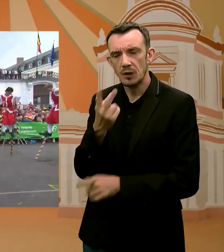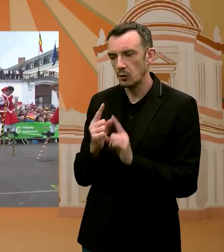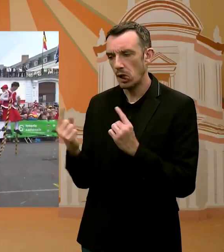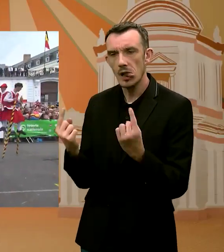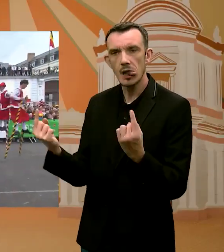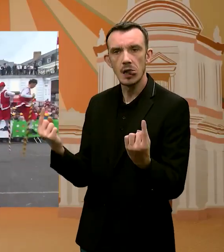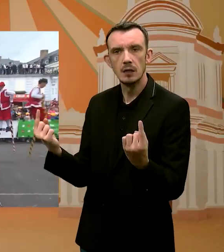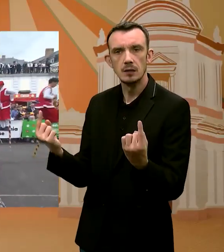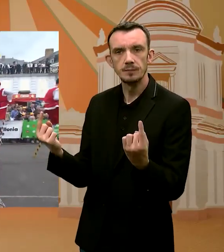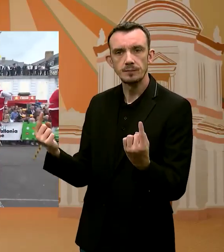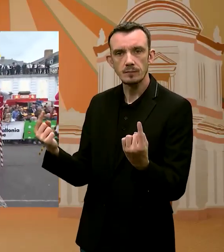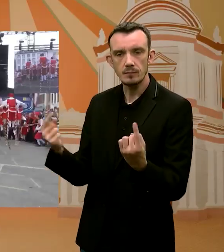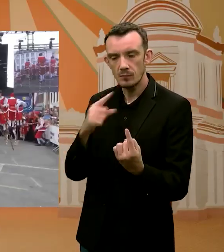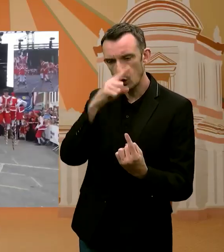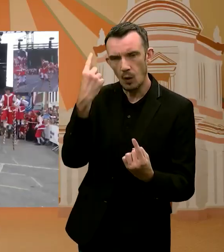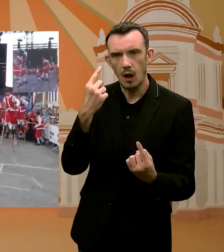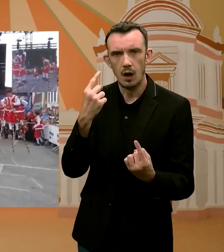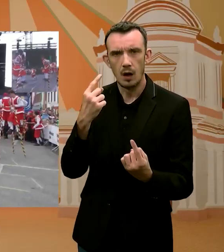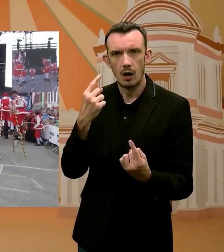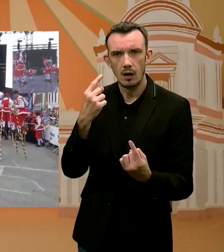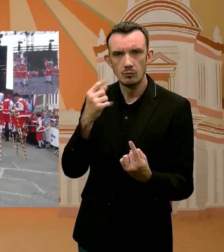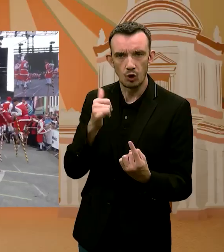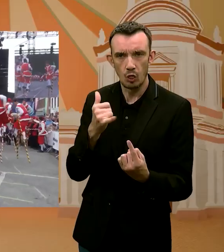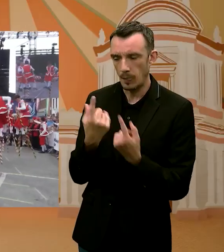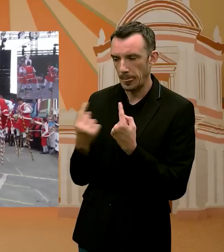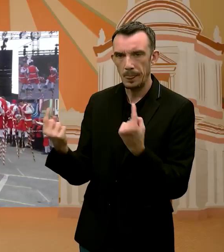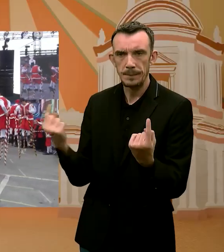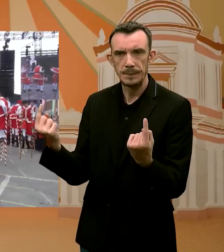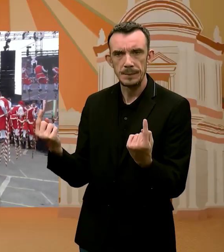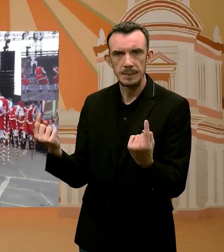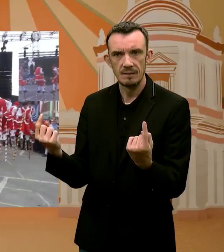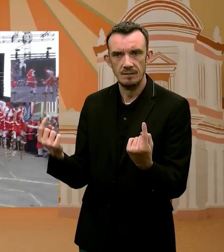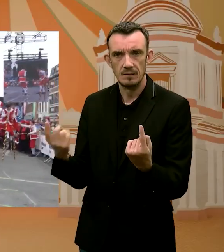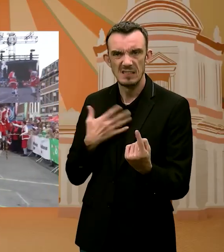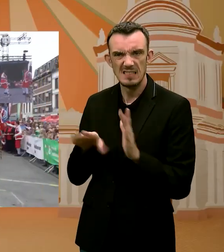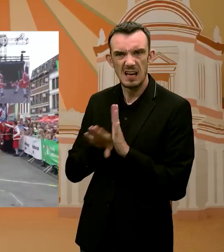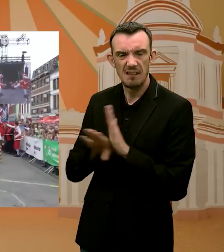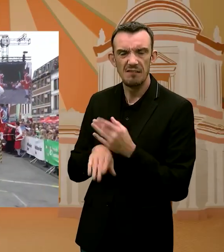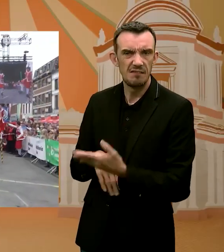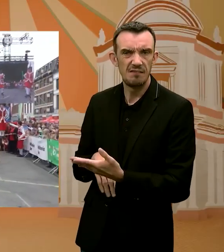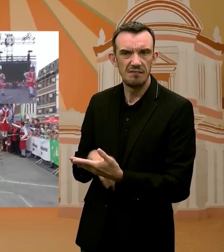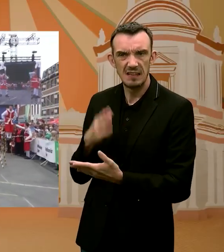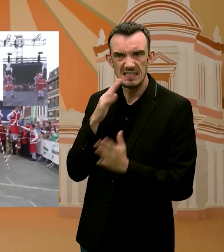Martin Desambre et Michael Hilgers qui sont dans le coin. C'est tout ce qu'il faut éviter, ça. C'est vraiment très dangereux. Ah là, ils sont vraiment bien